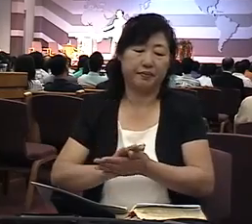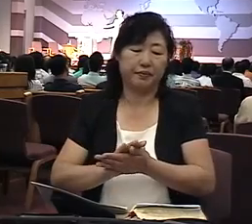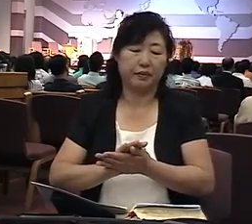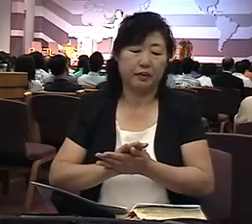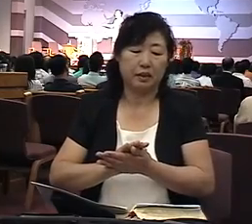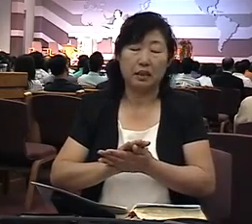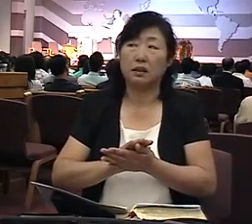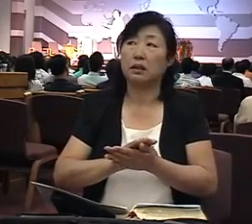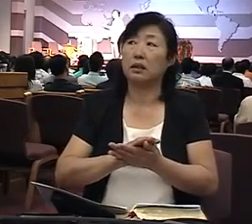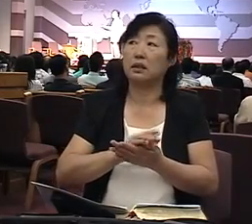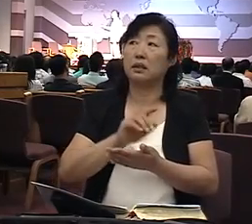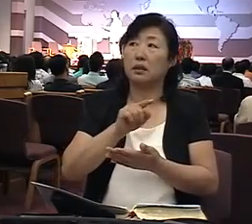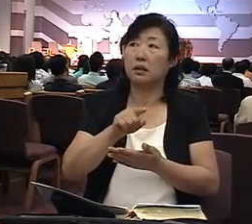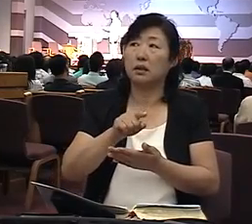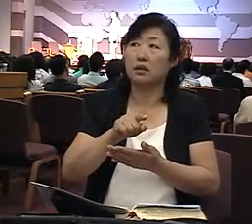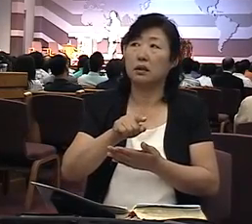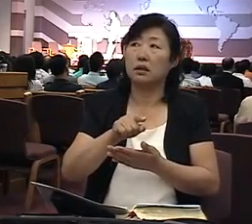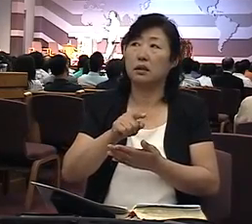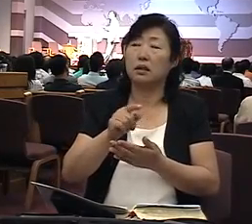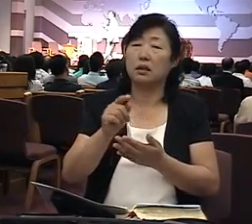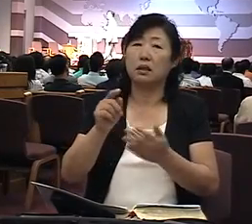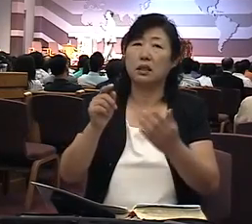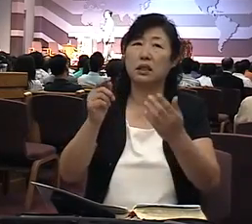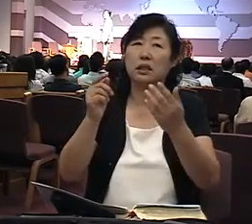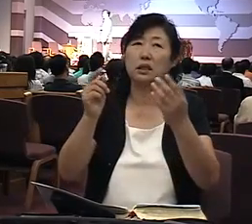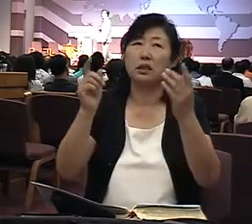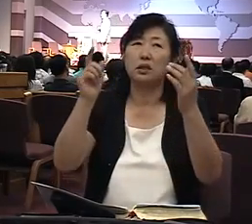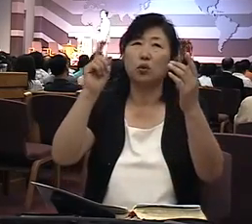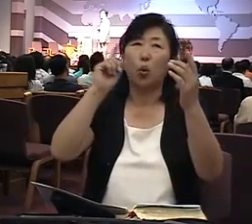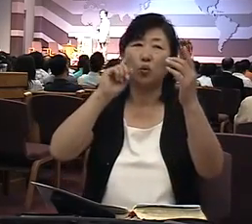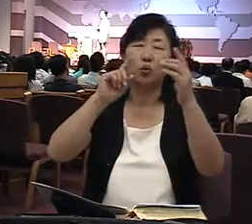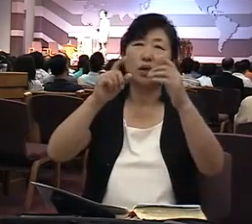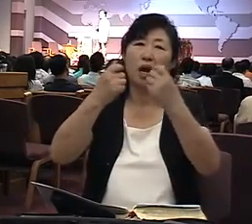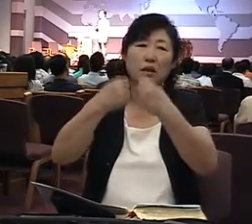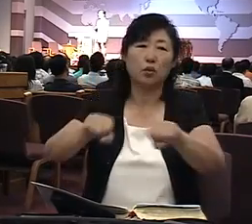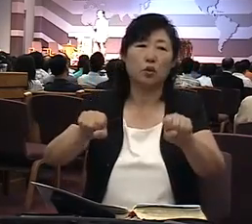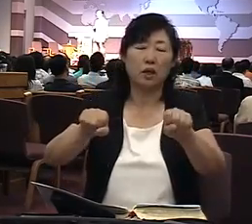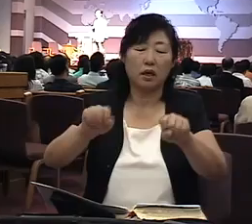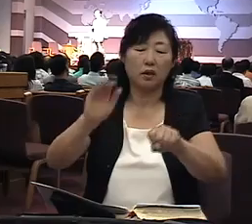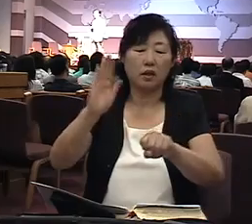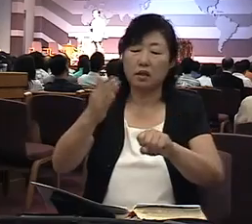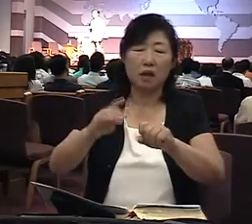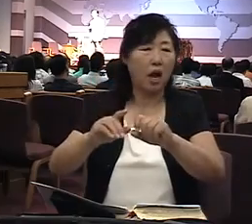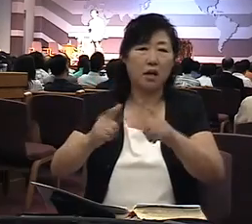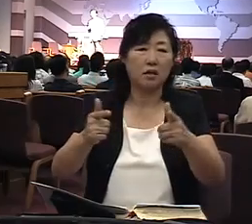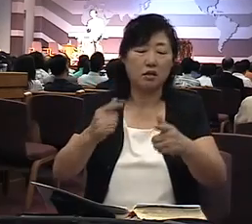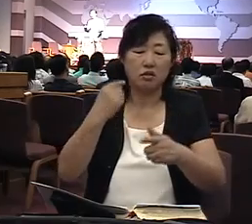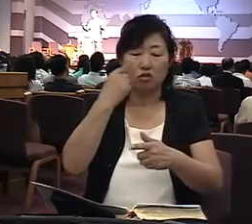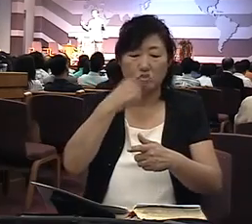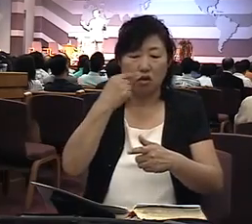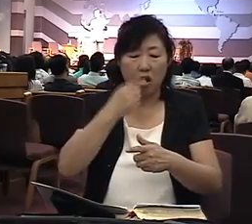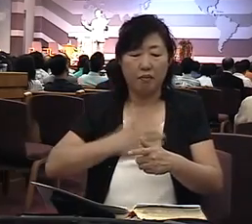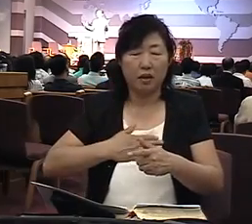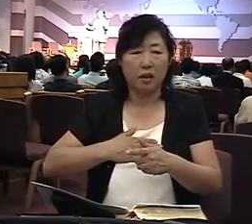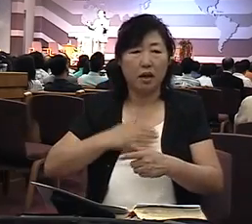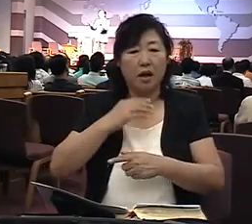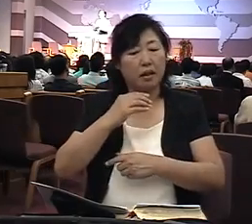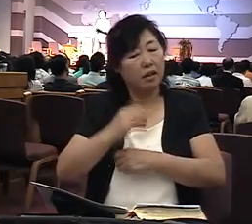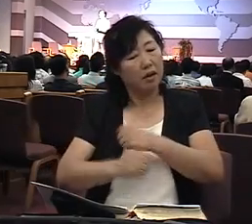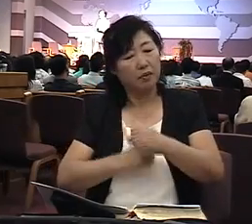이면이 손상돼서가 아닌지 생각이 됩니다. 나름대로 우리 한국교회, 교포교회, 이민교회를